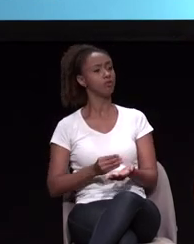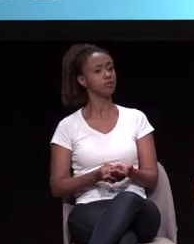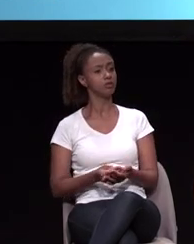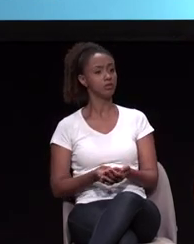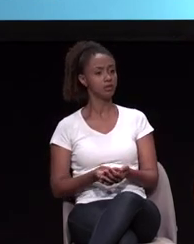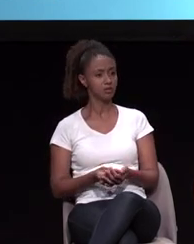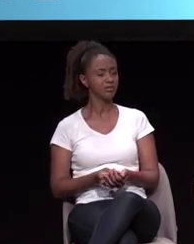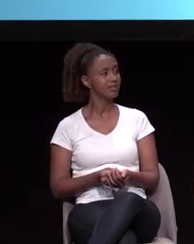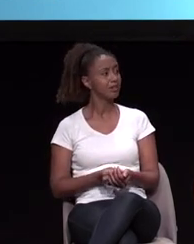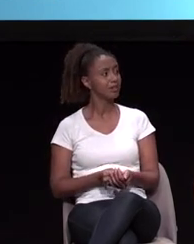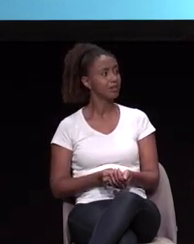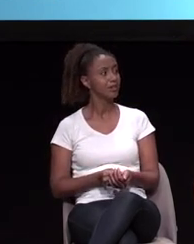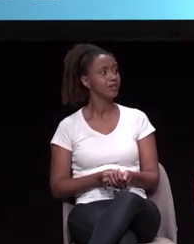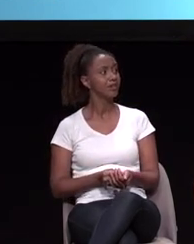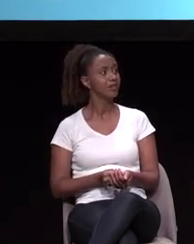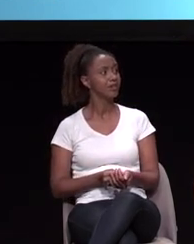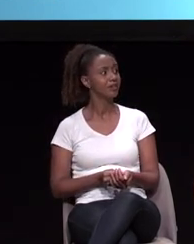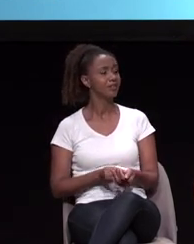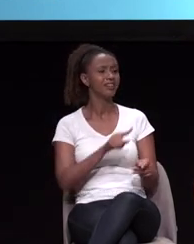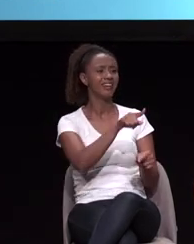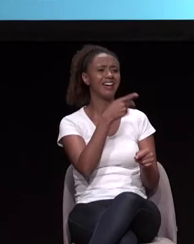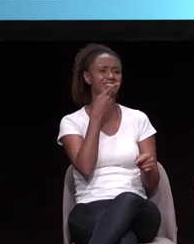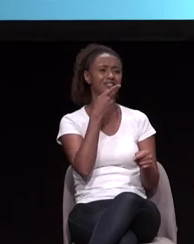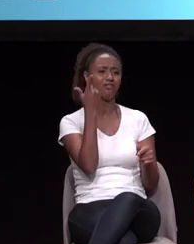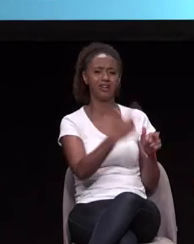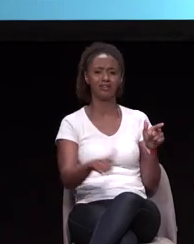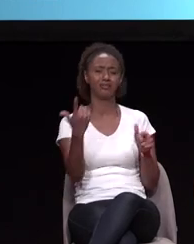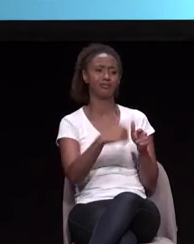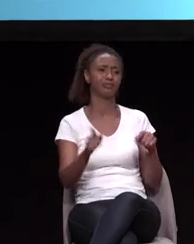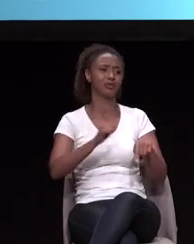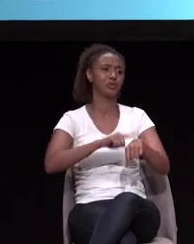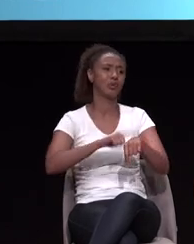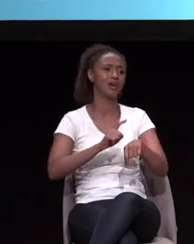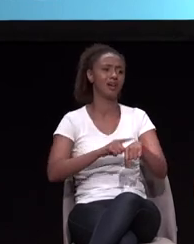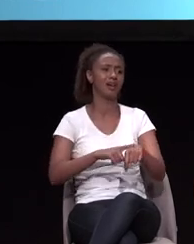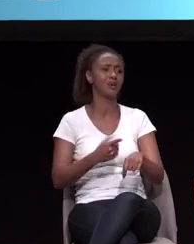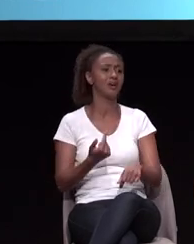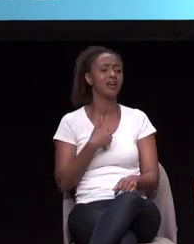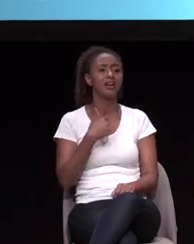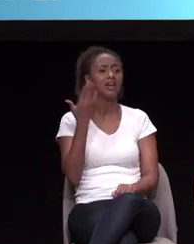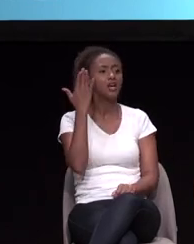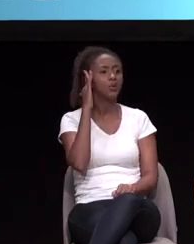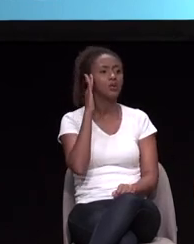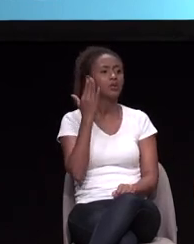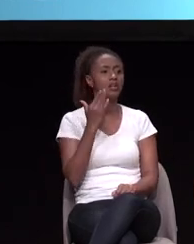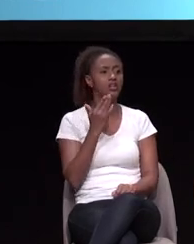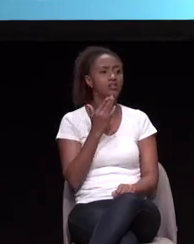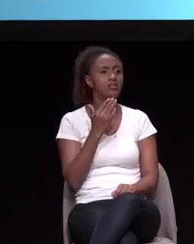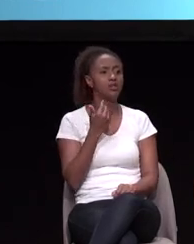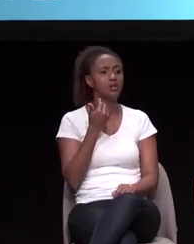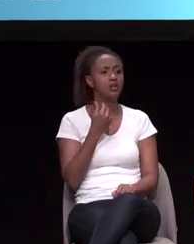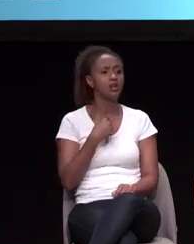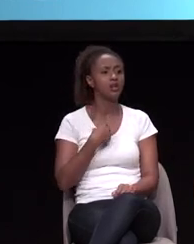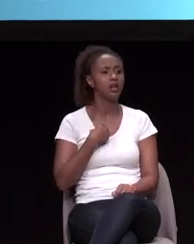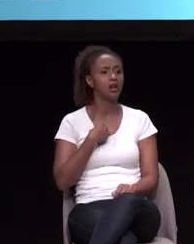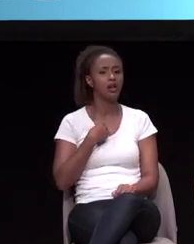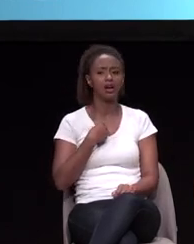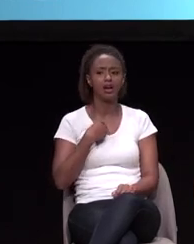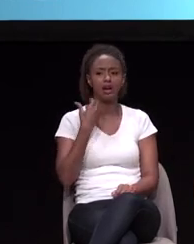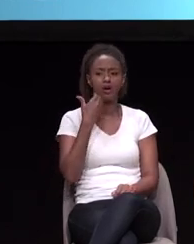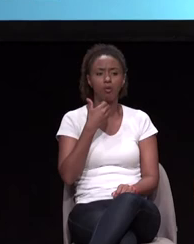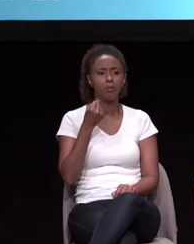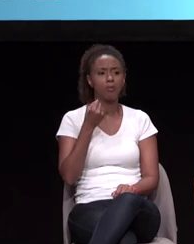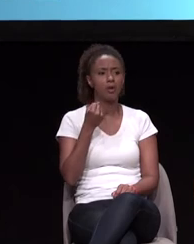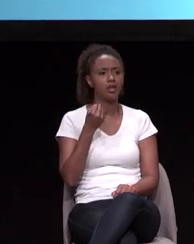errado era pragmático na cidade de horário só eu não entendi o porquê da camisa preta porque